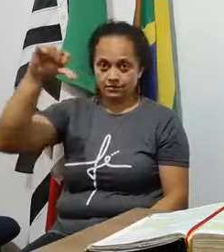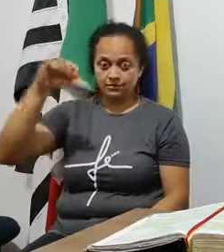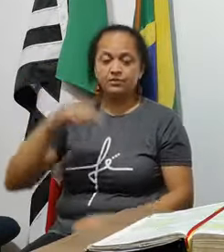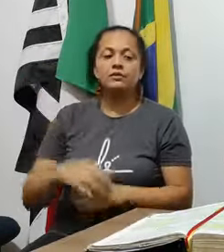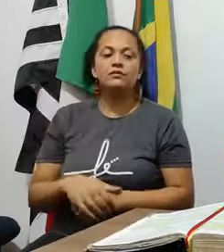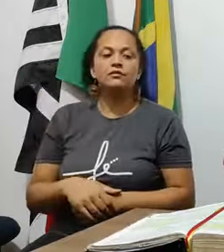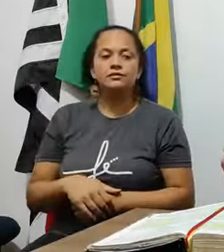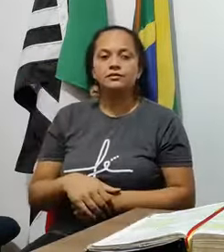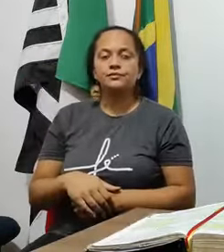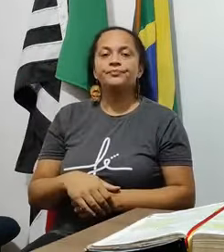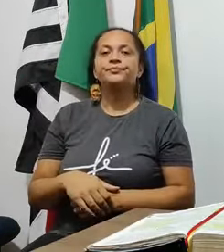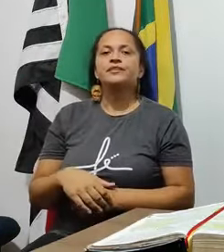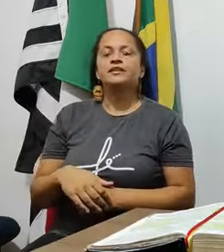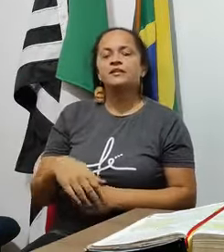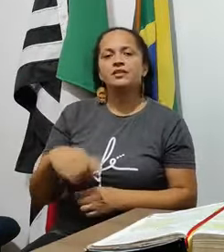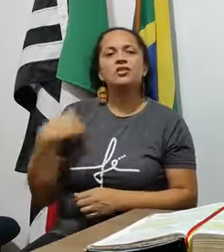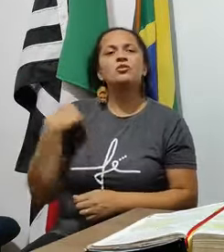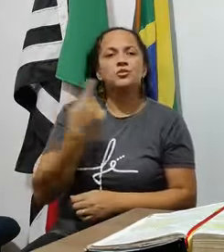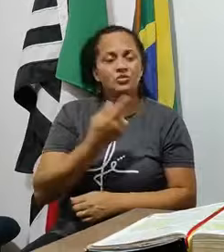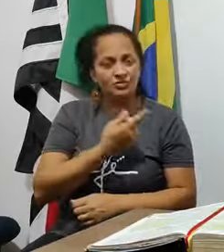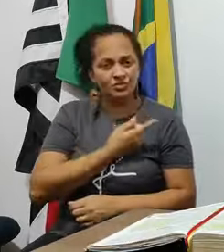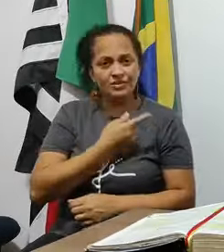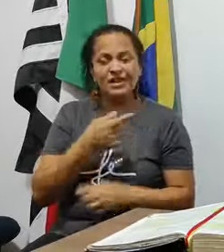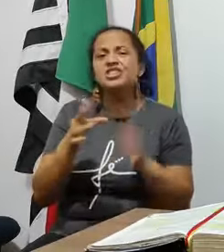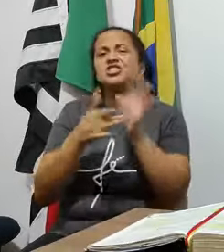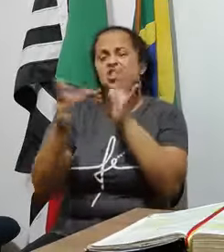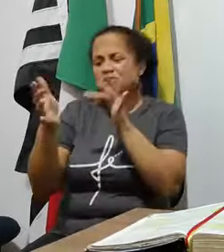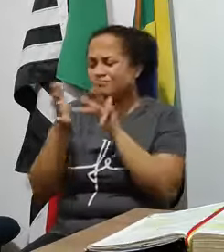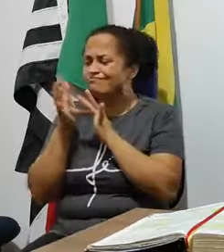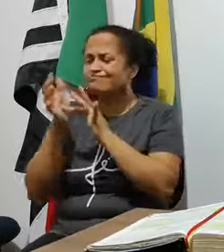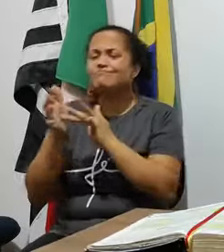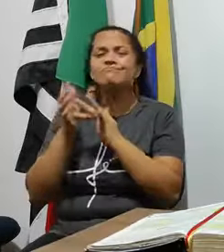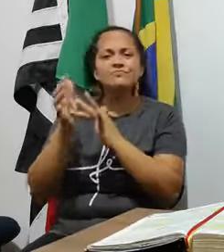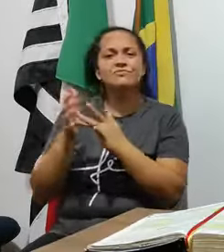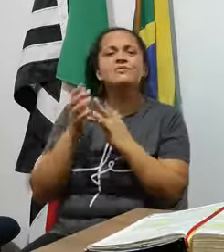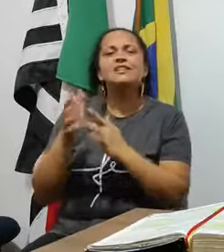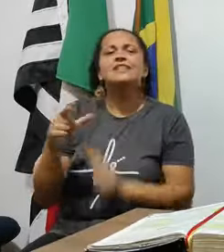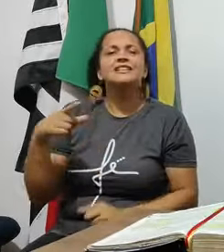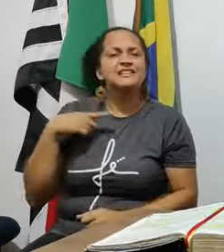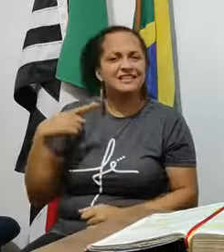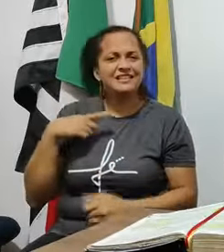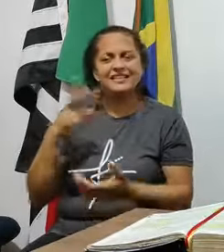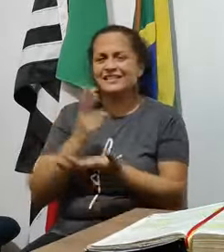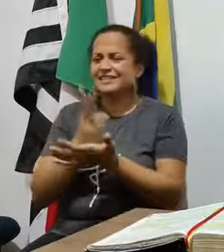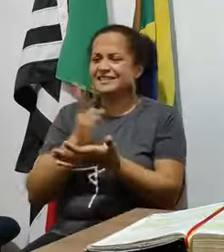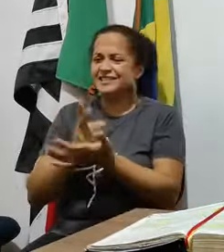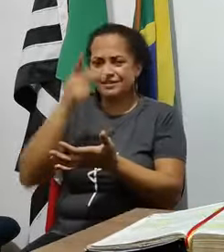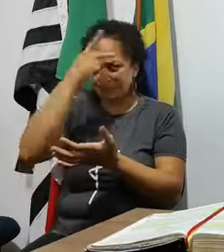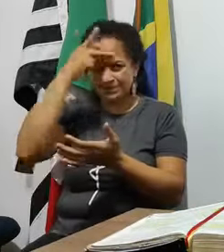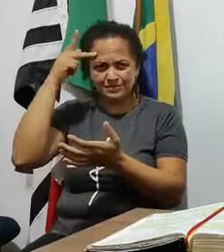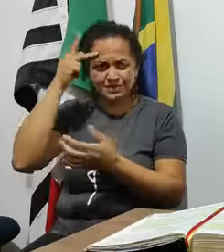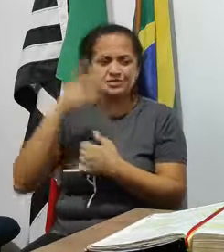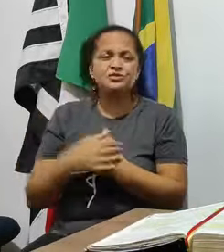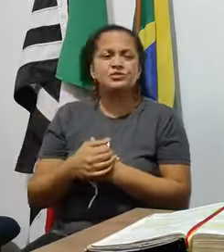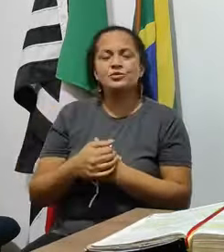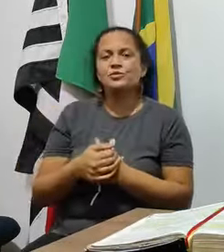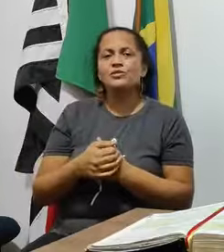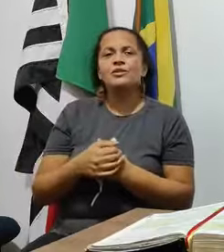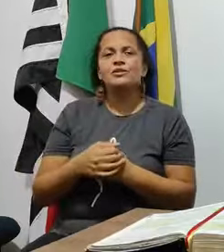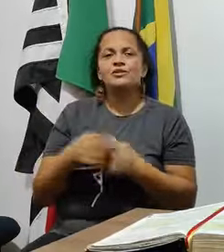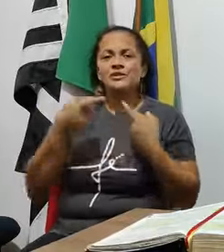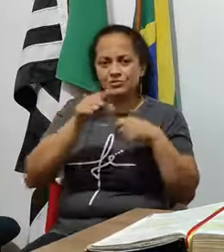serdes atormentados, e matar-vos-ão, e sereis odiados de todas as pessoas